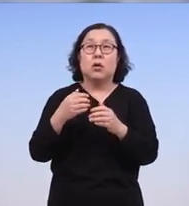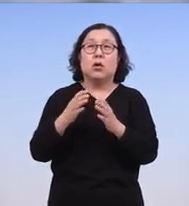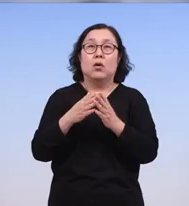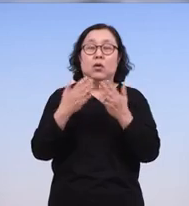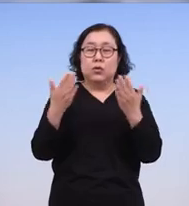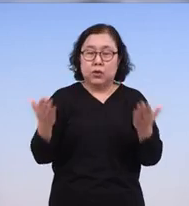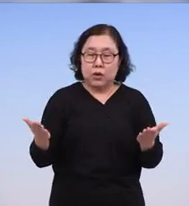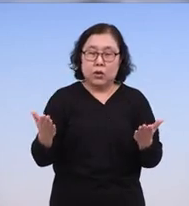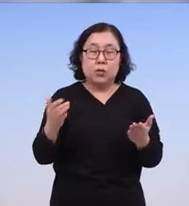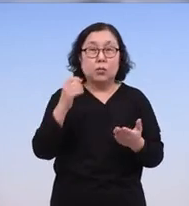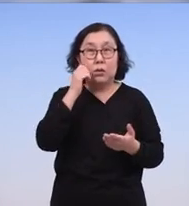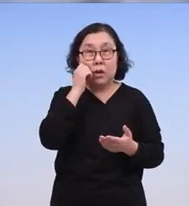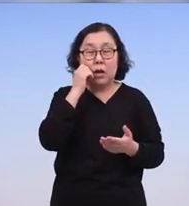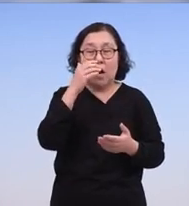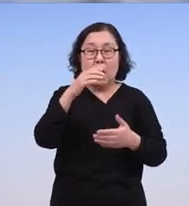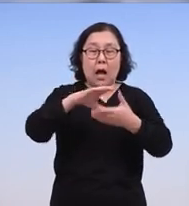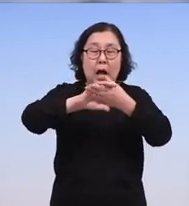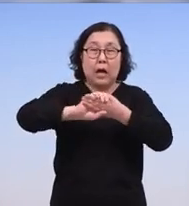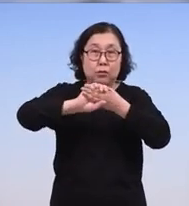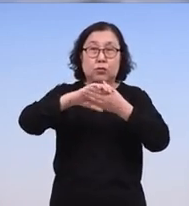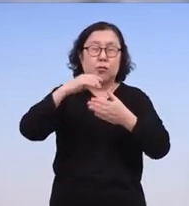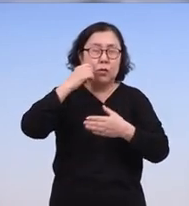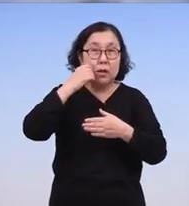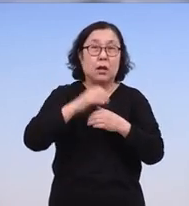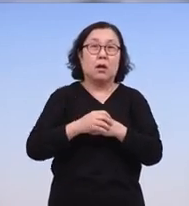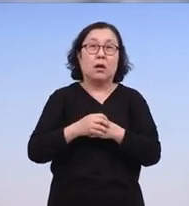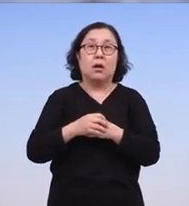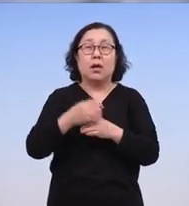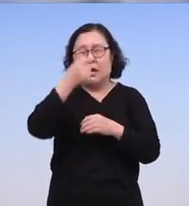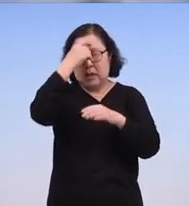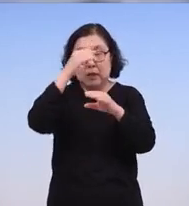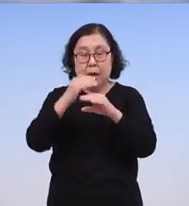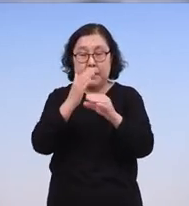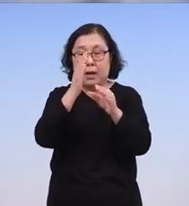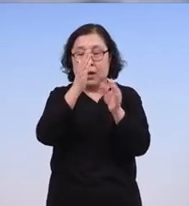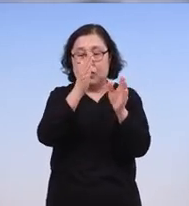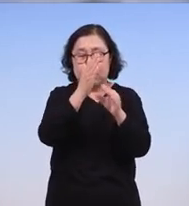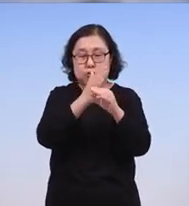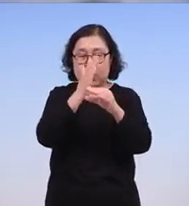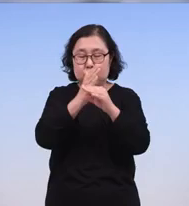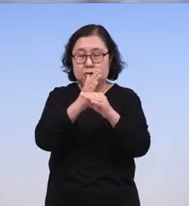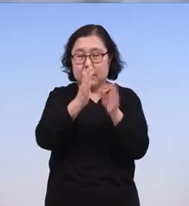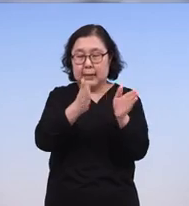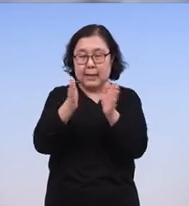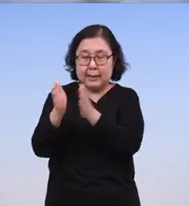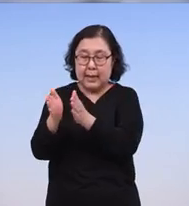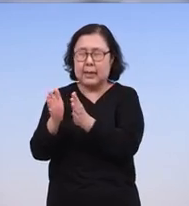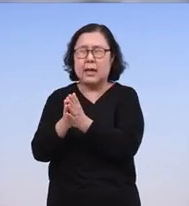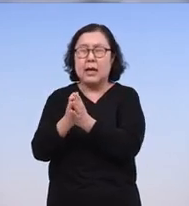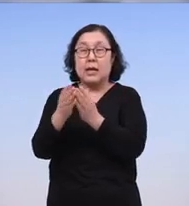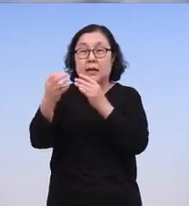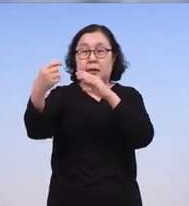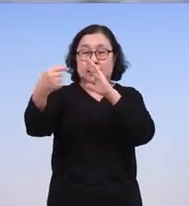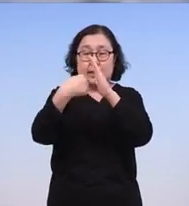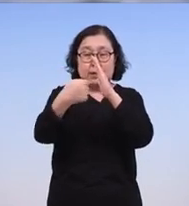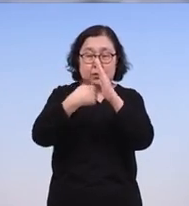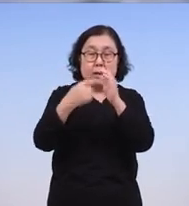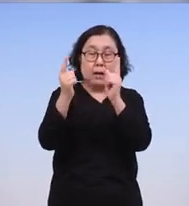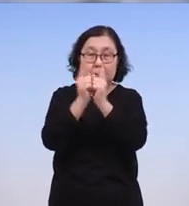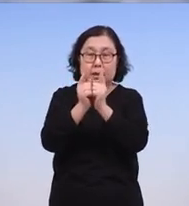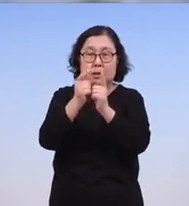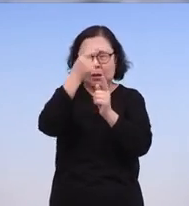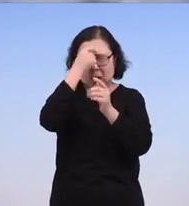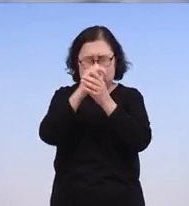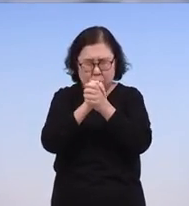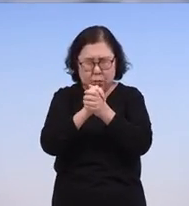그리고 저는 나가서 성도님들 배웅도 못 해드려 악수도 못 해요. 예배와 예배 사이에 찾아오시는 분들도 기도해 드려야 돼요.